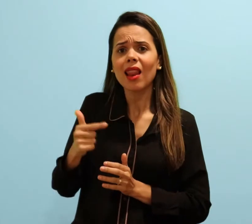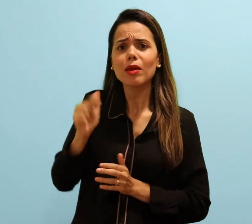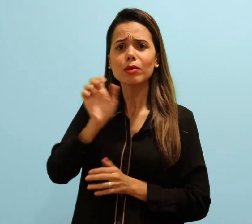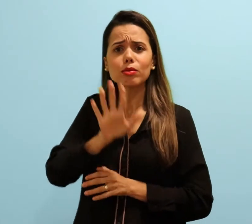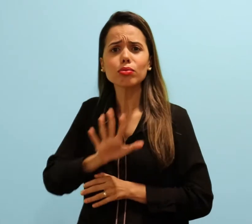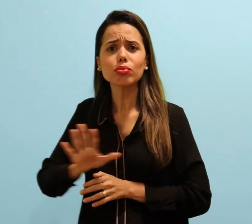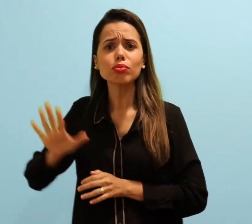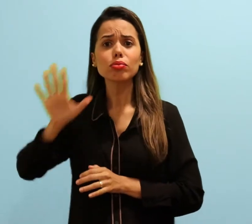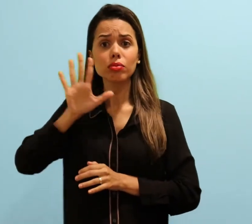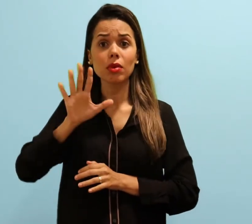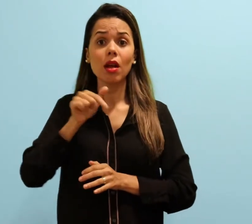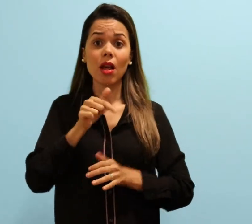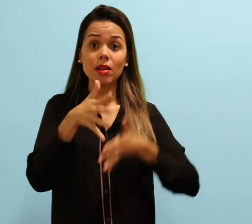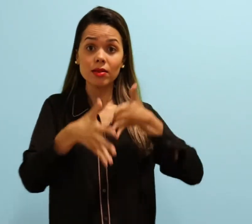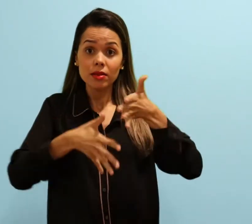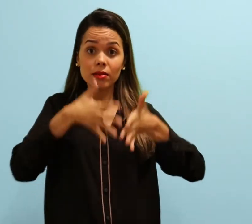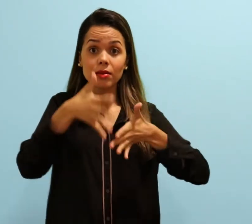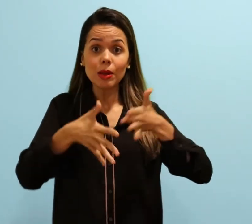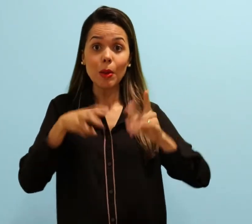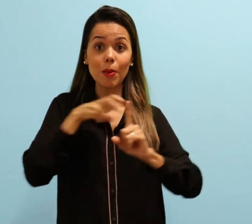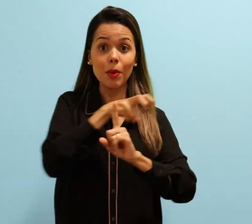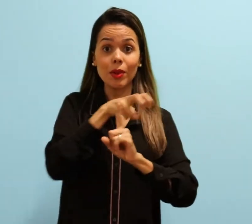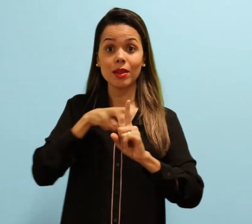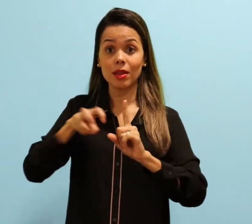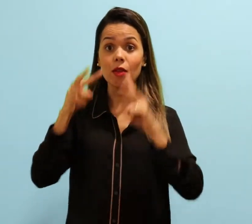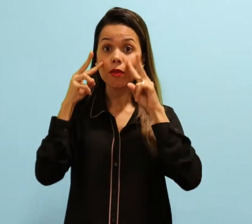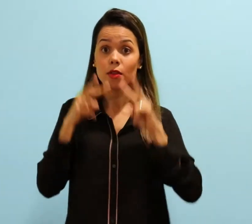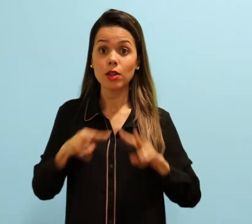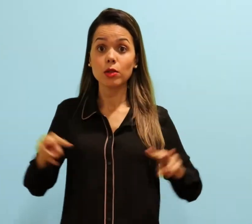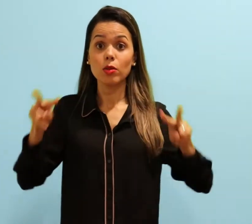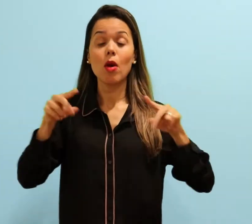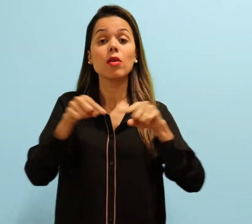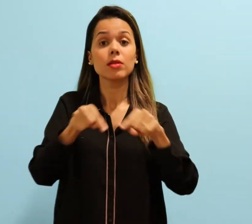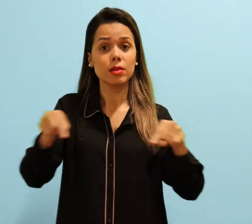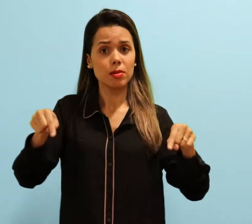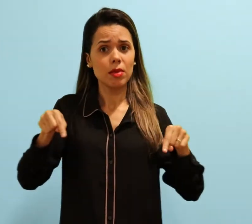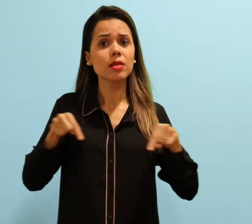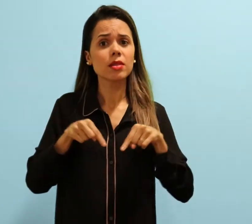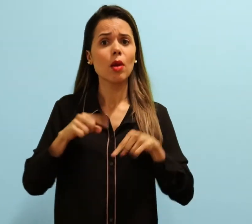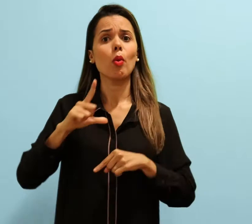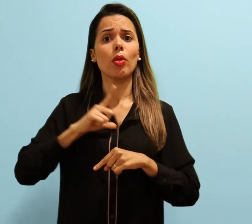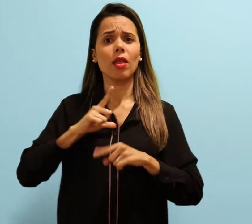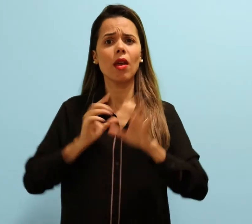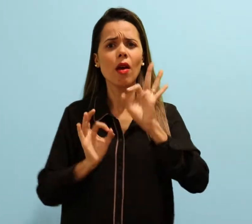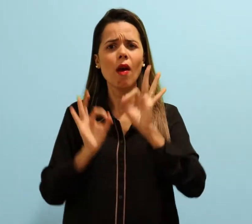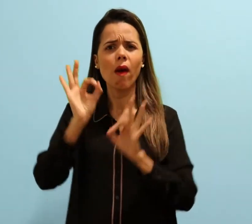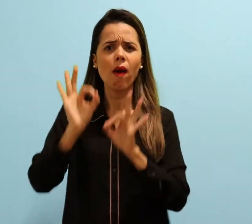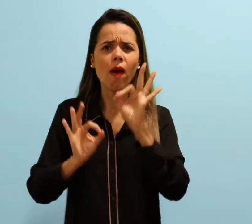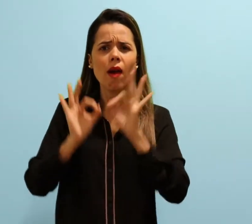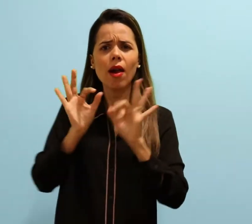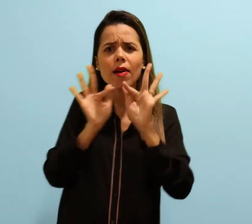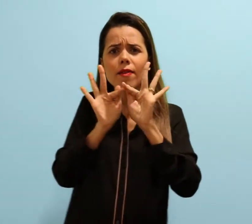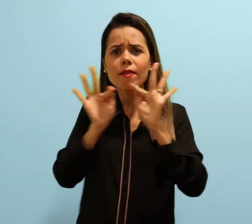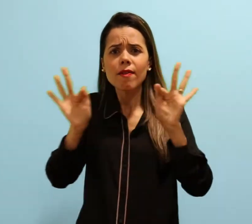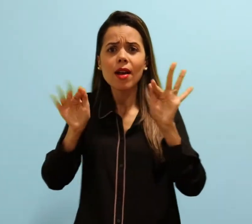todas as línguas de modalidade visual e espacial também apresentam ordem,